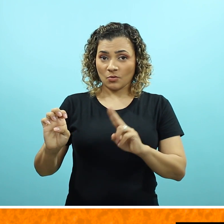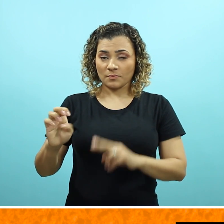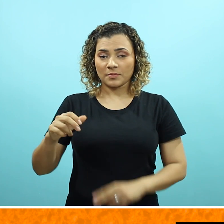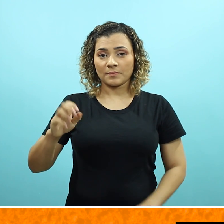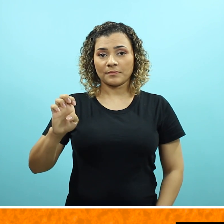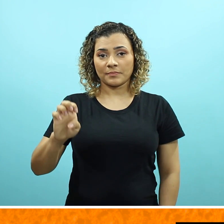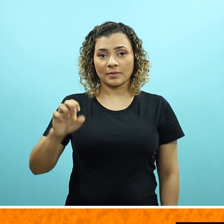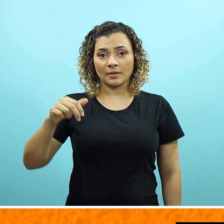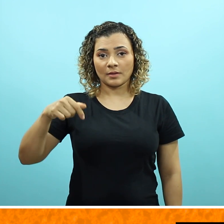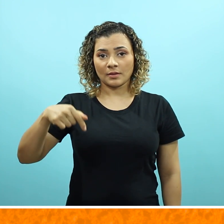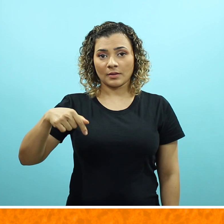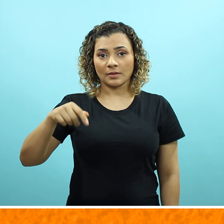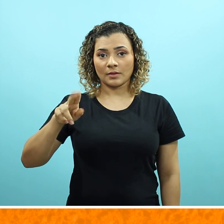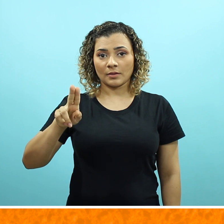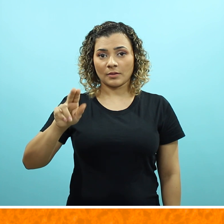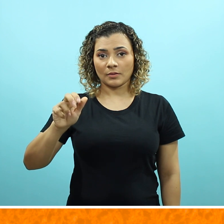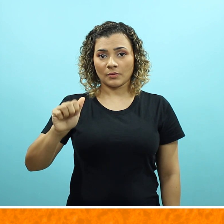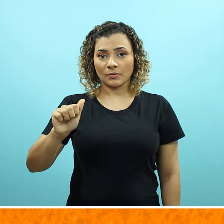Maria Angula.